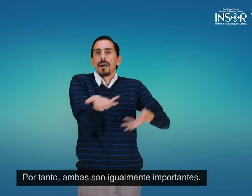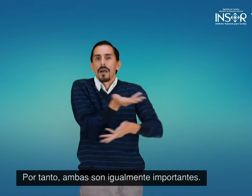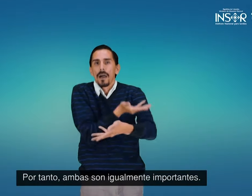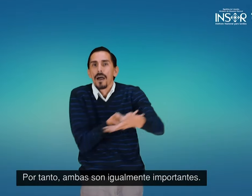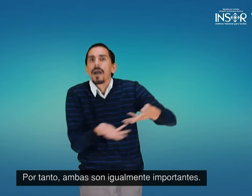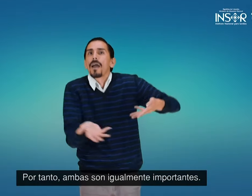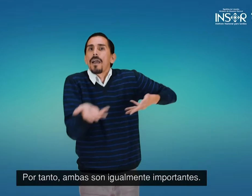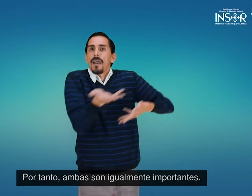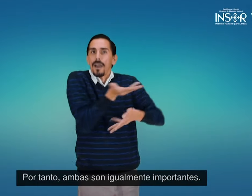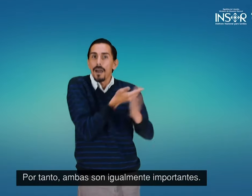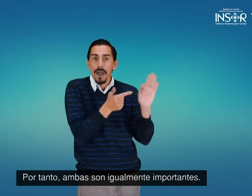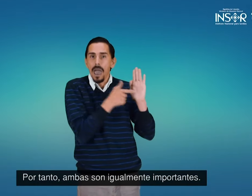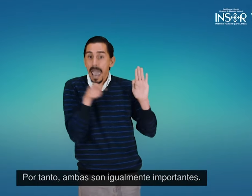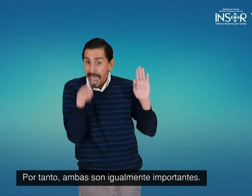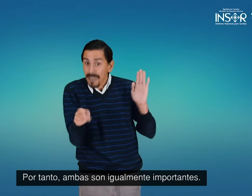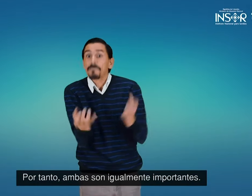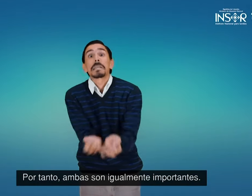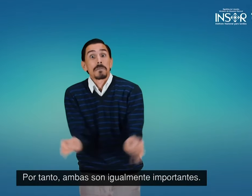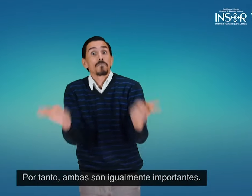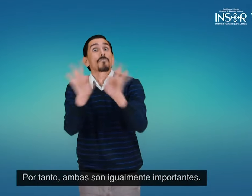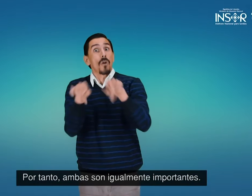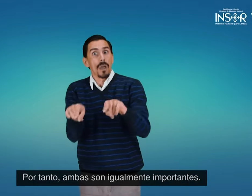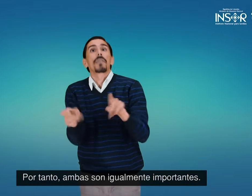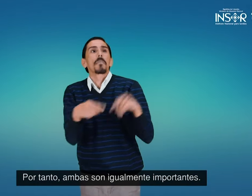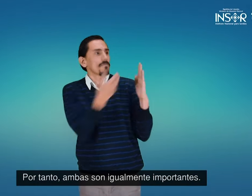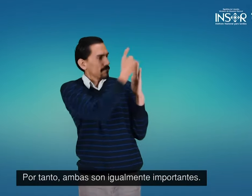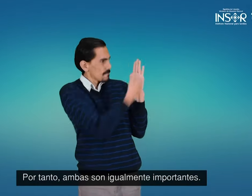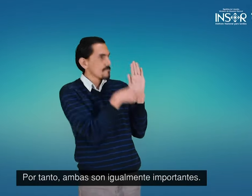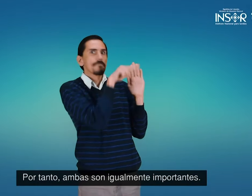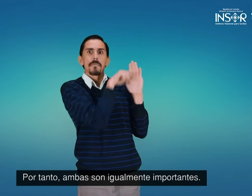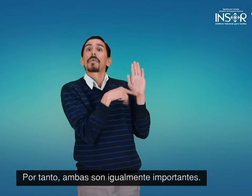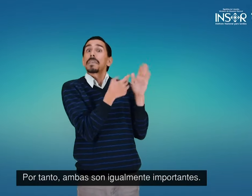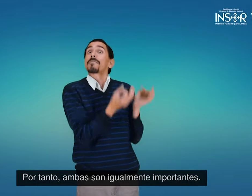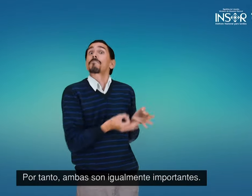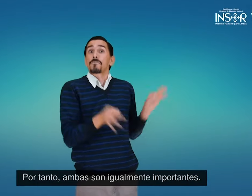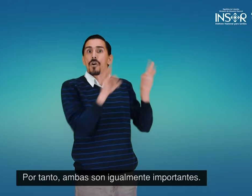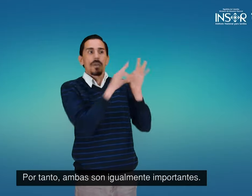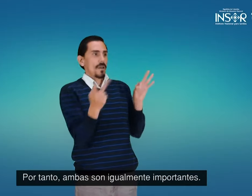Por tanto, ambas son igualmente importantes.